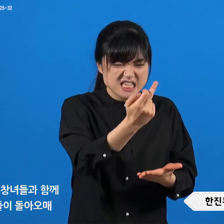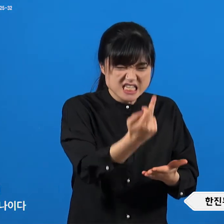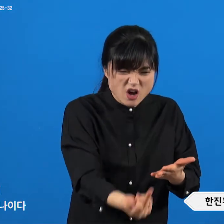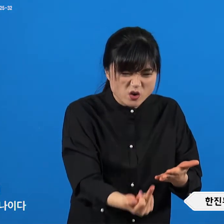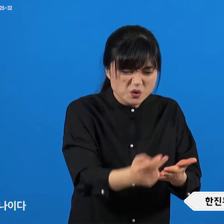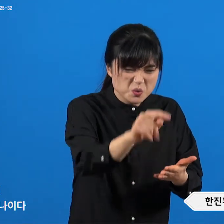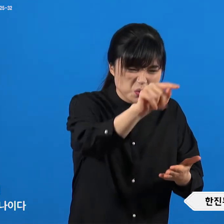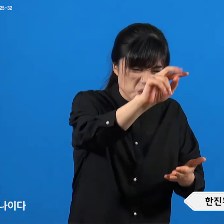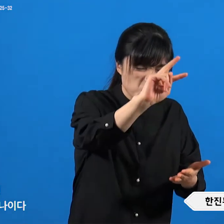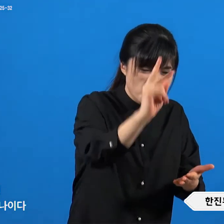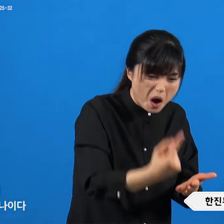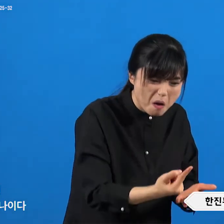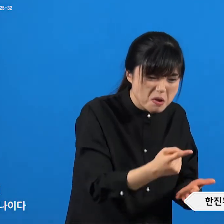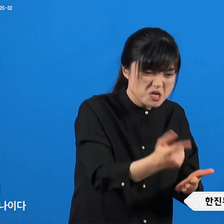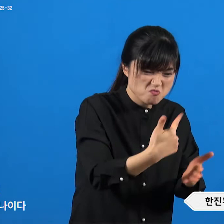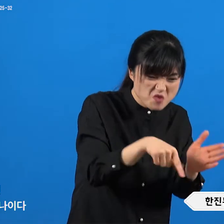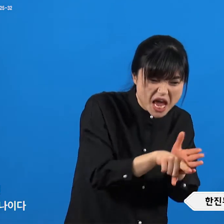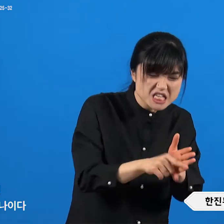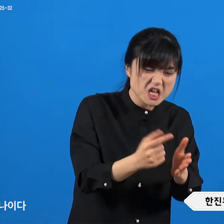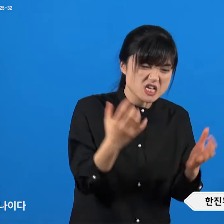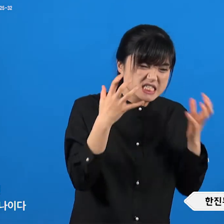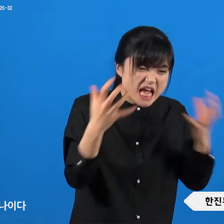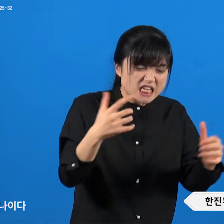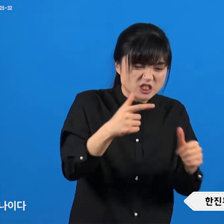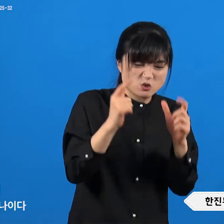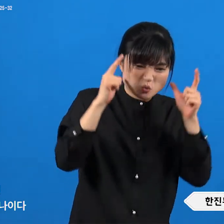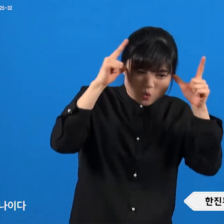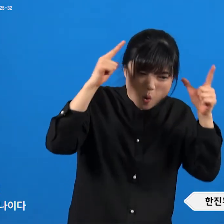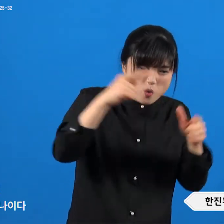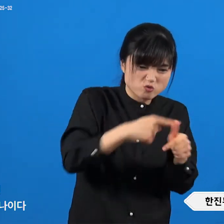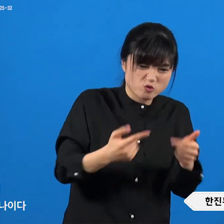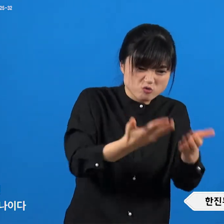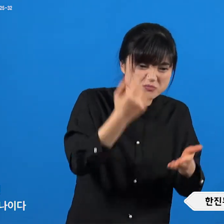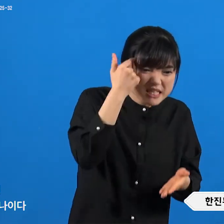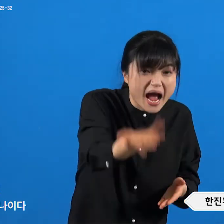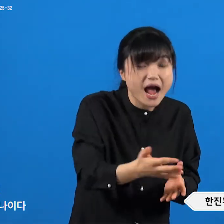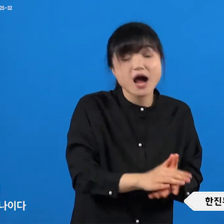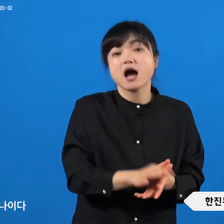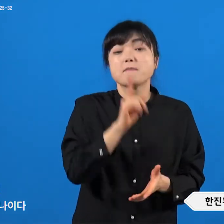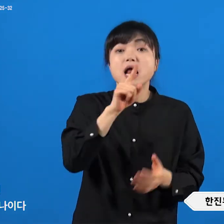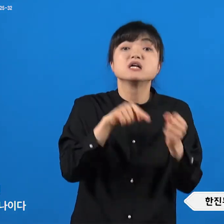아들이 돌아오매 이를 위하여 살찐 송아지를 잡으셨나이다. 무슨 말입니까?